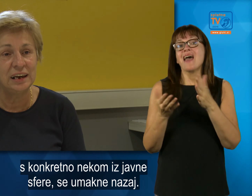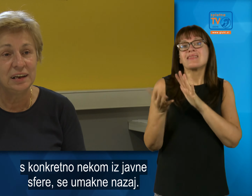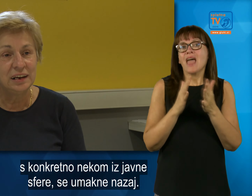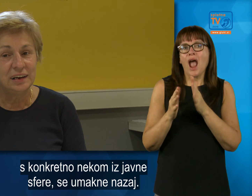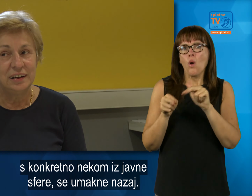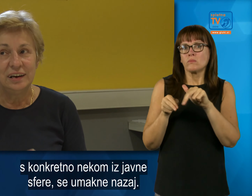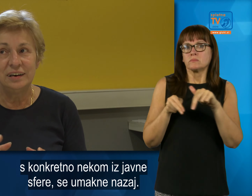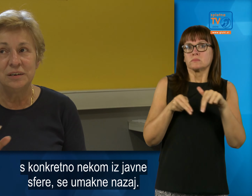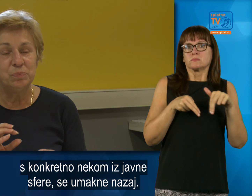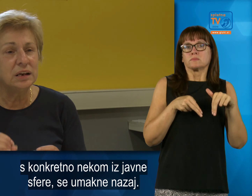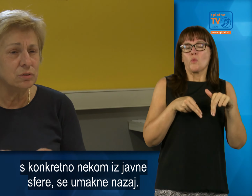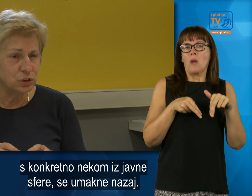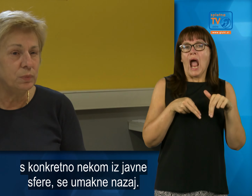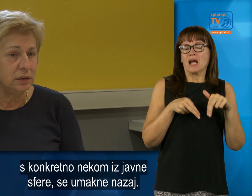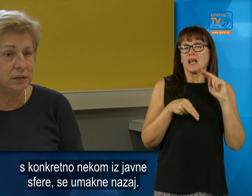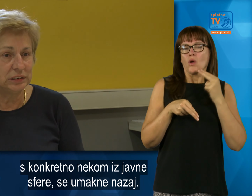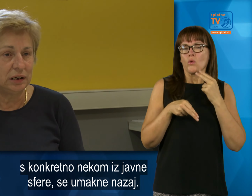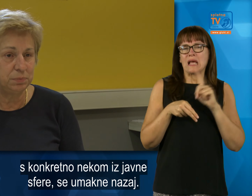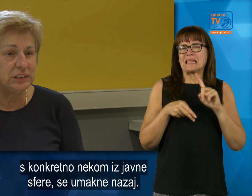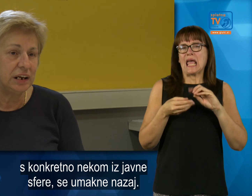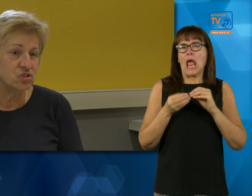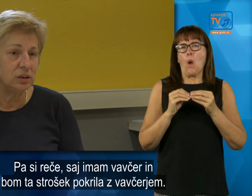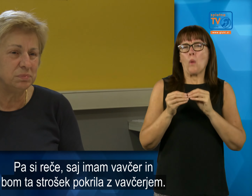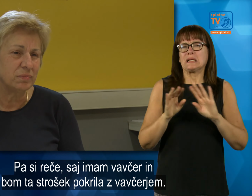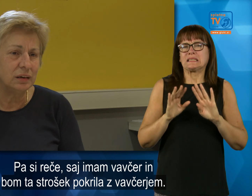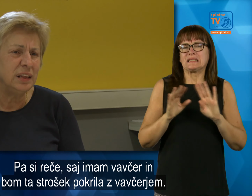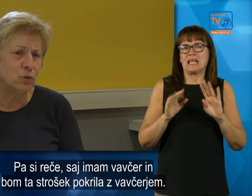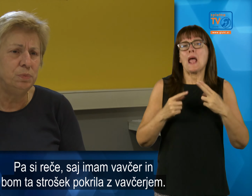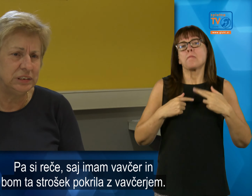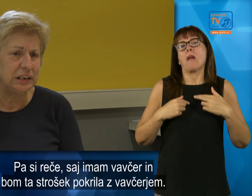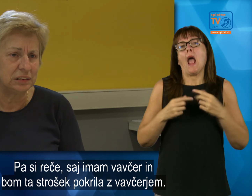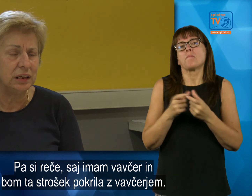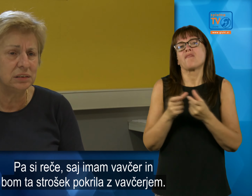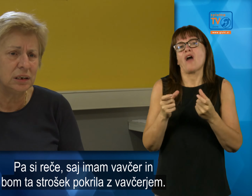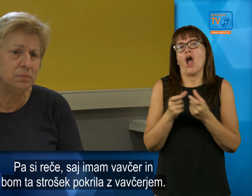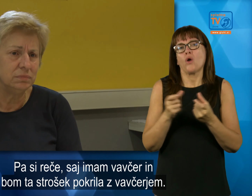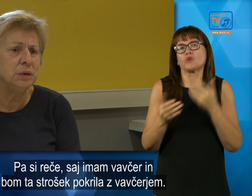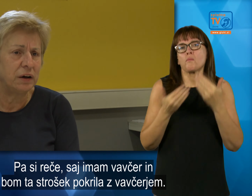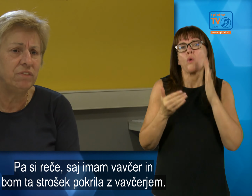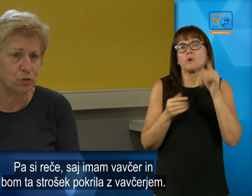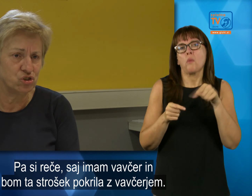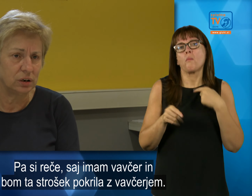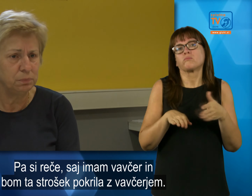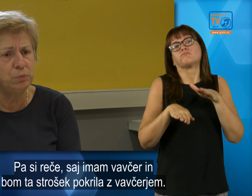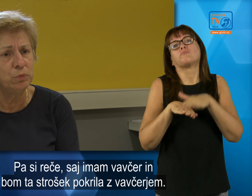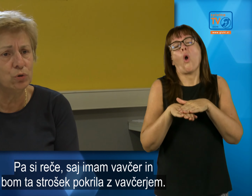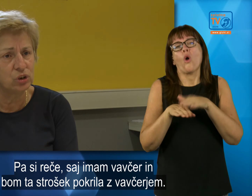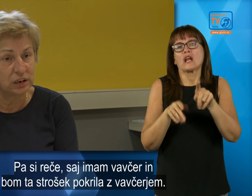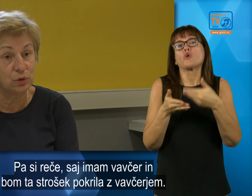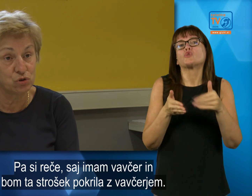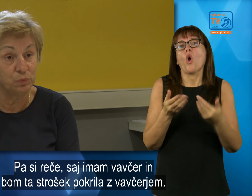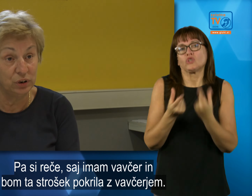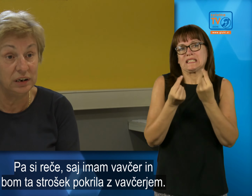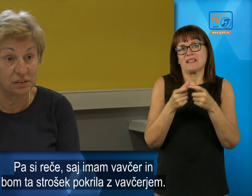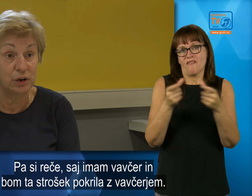sfere, a ne, nekako se umakne nazaj, pa si reče, ne komplicirati, ne, saj imam vavčer, pa bom mogoče